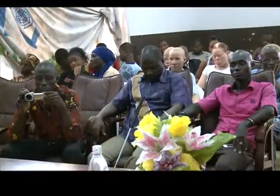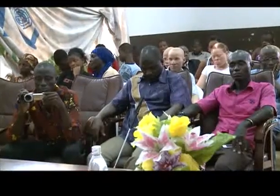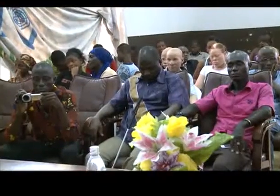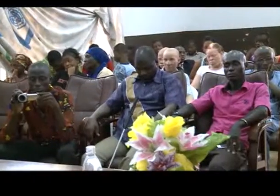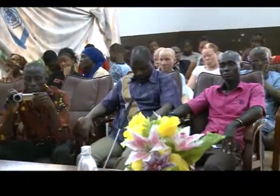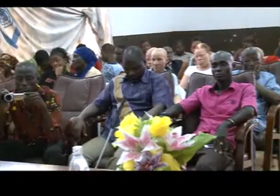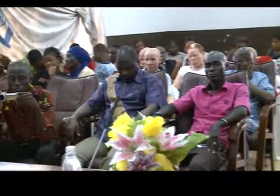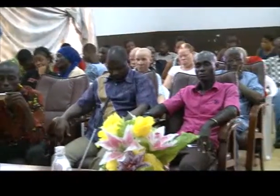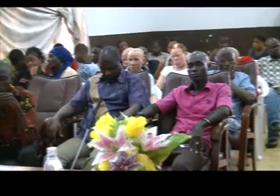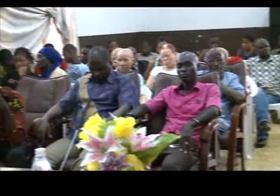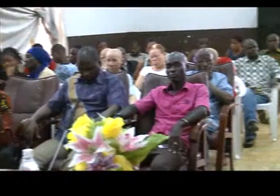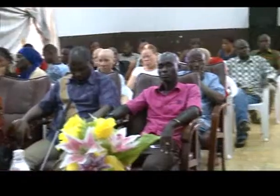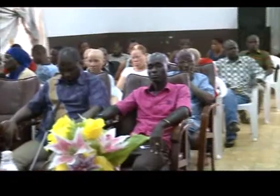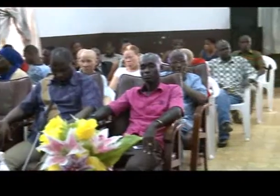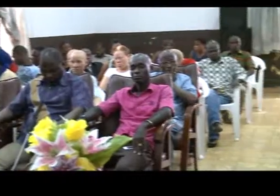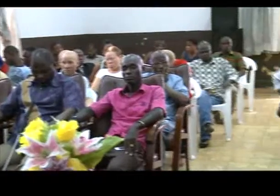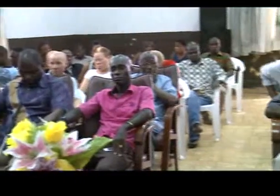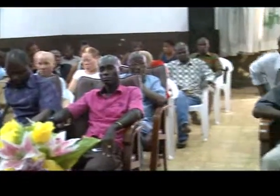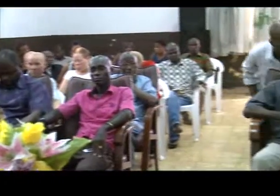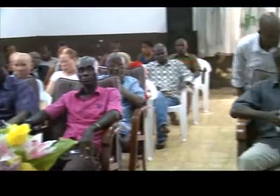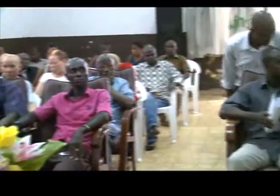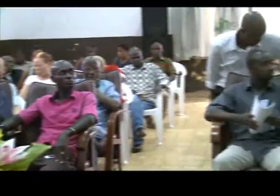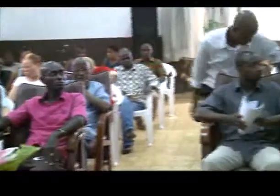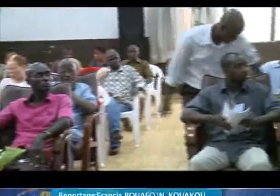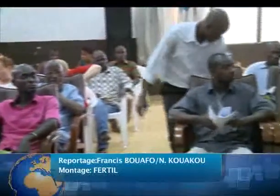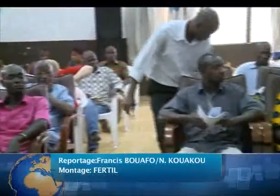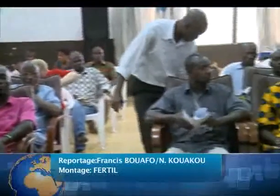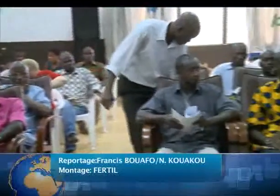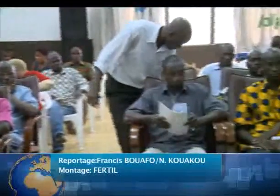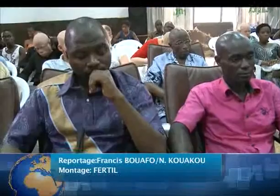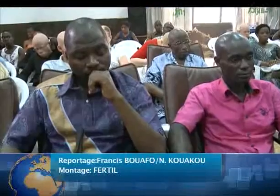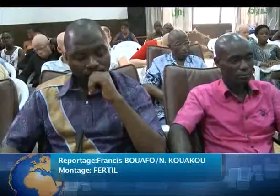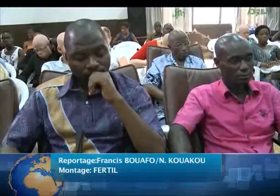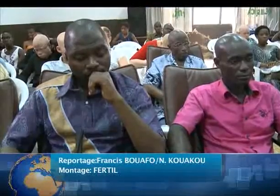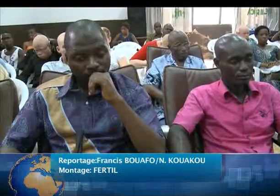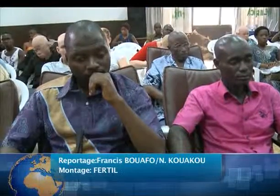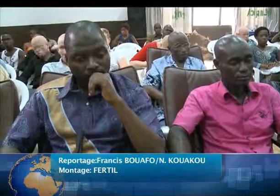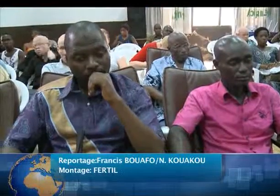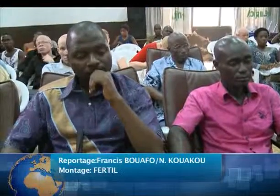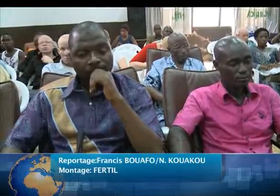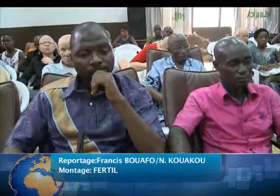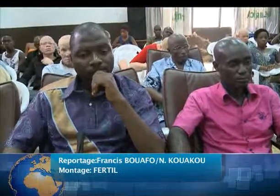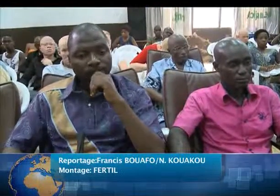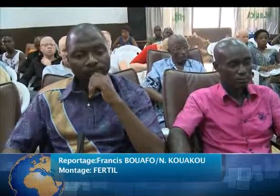La Confédération des organisations des personnes handicapées de Côte d'Ivoire regroupe